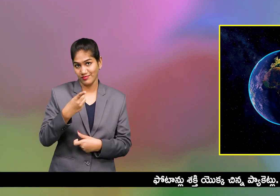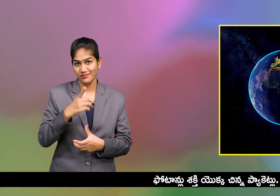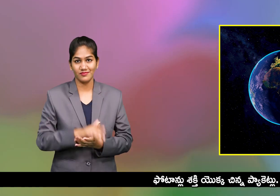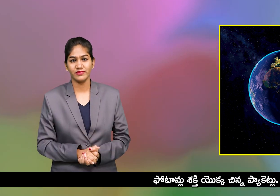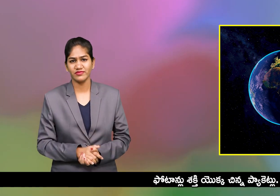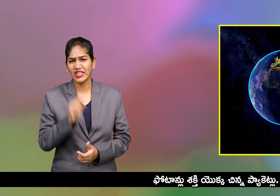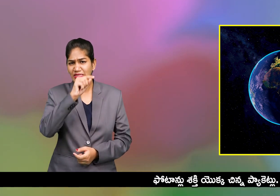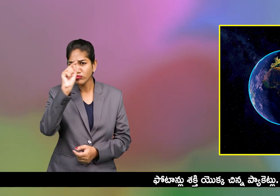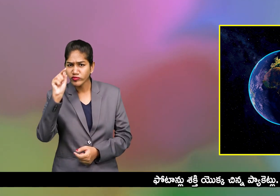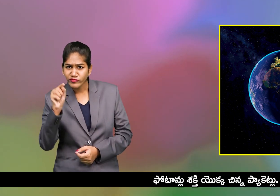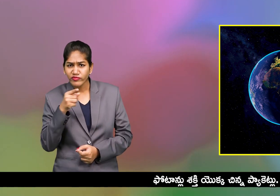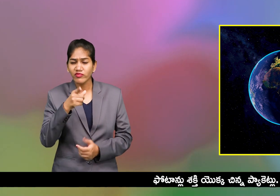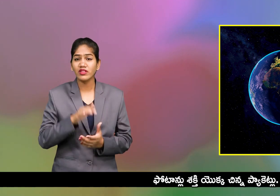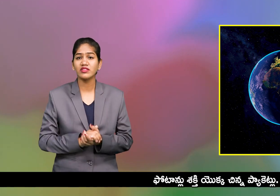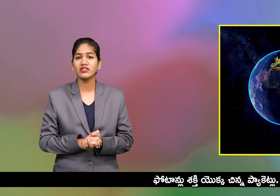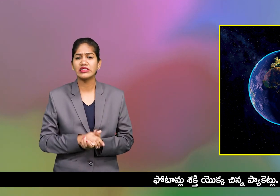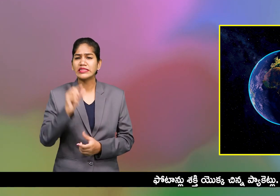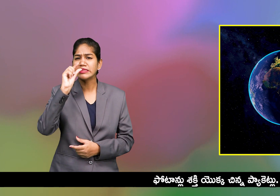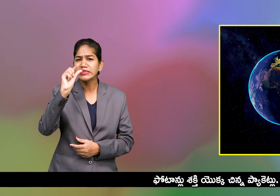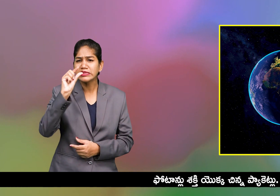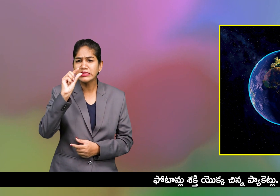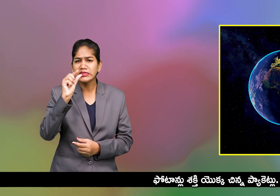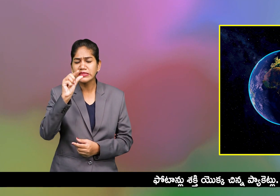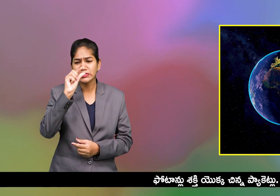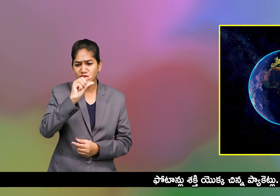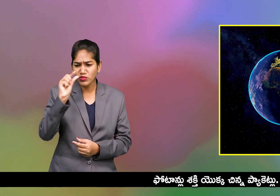ఫోటాన్లు శక్తి యొక్క చిన్న ప్యాకెట్లు.